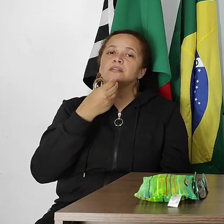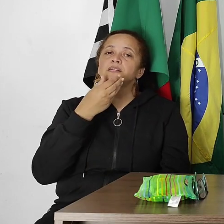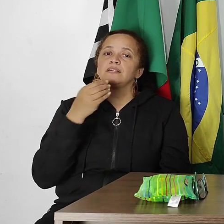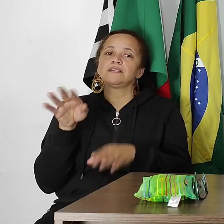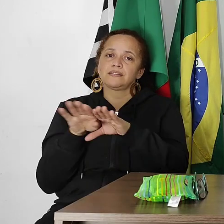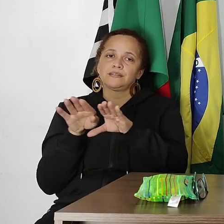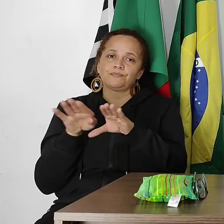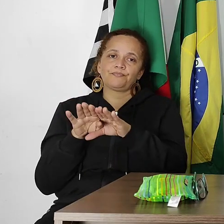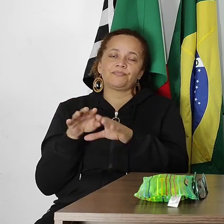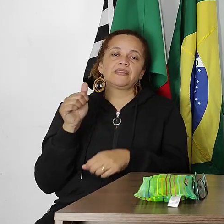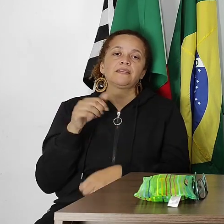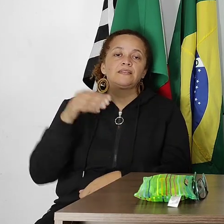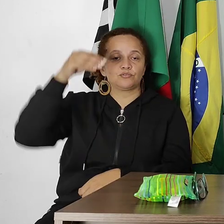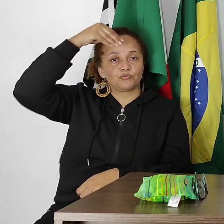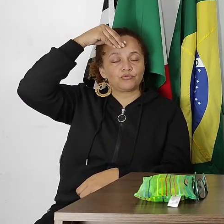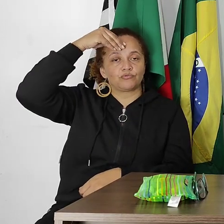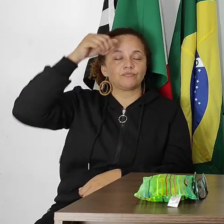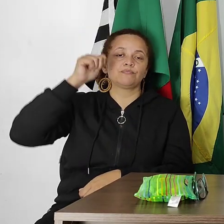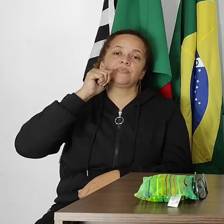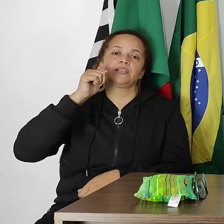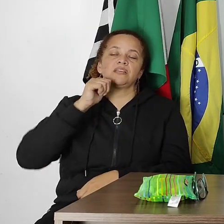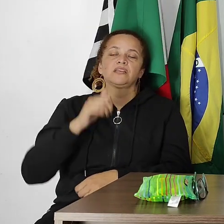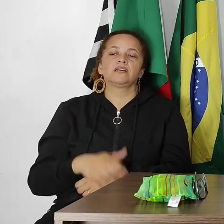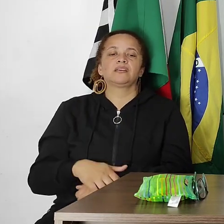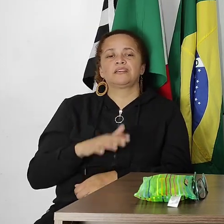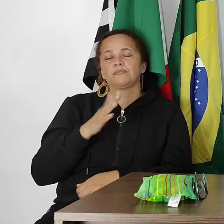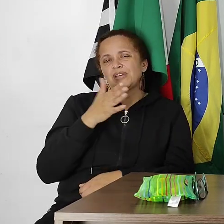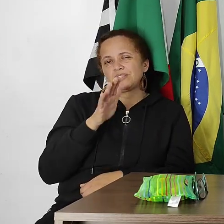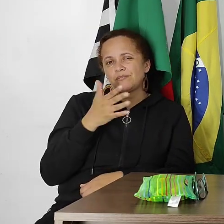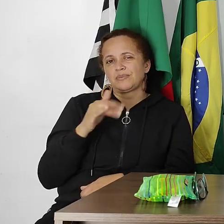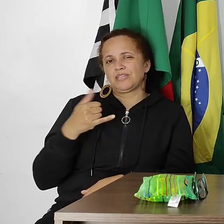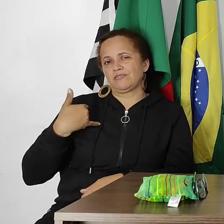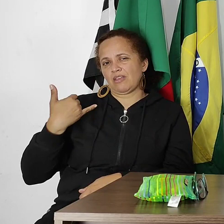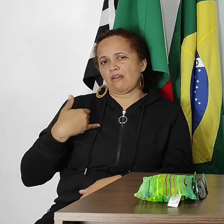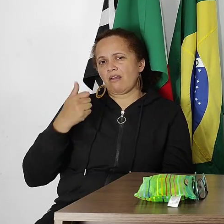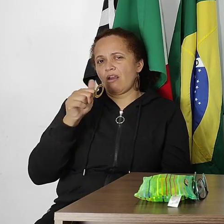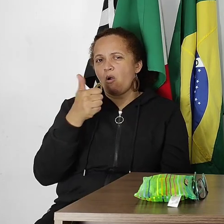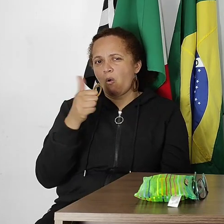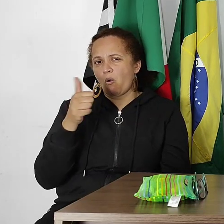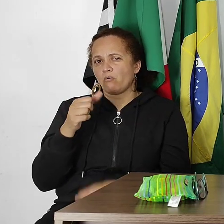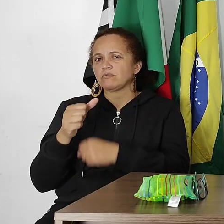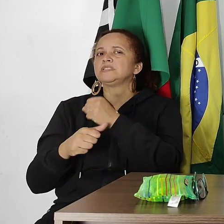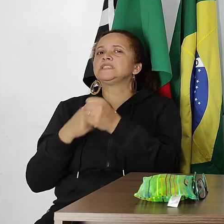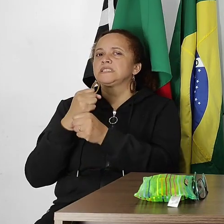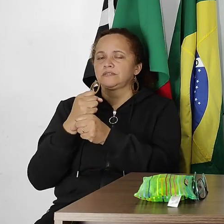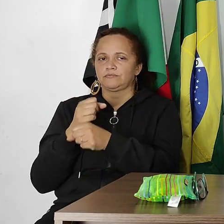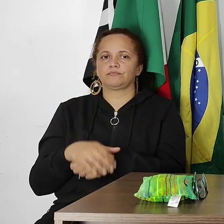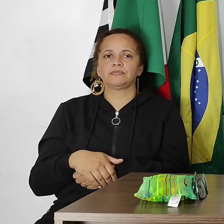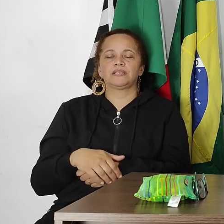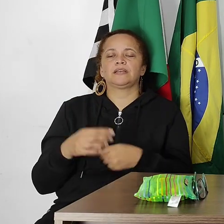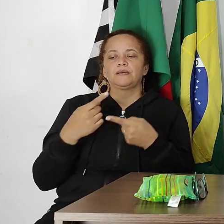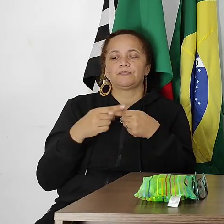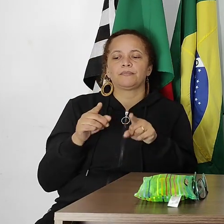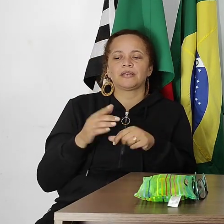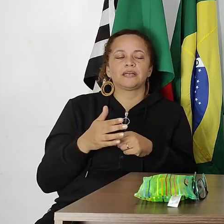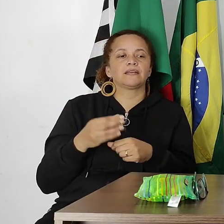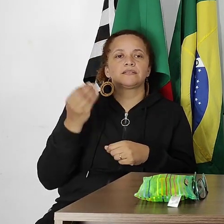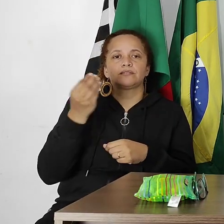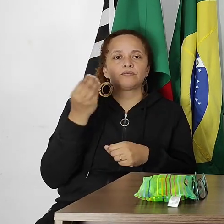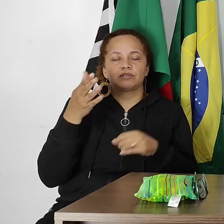E aí o Bruno chega um dia em casa e fala assim: mãe, você precisa levantar, o pai não